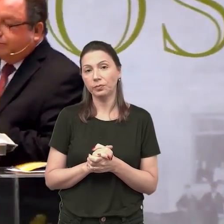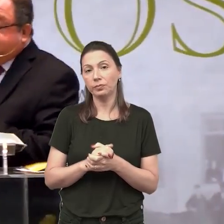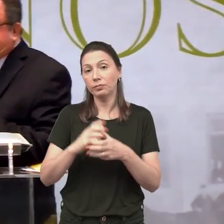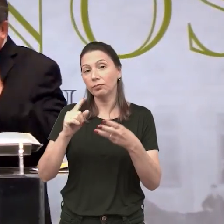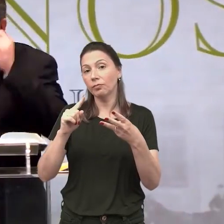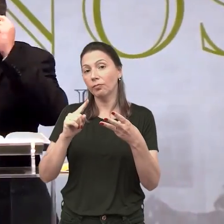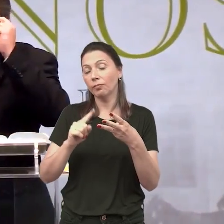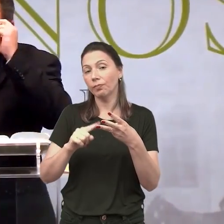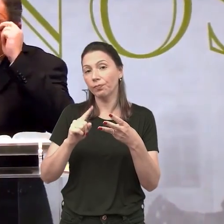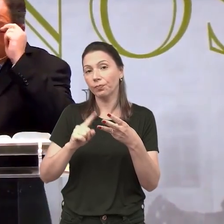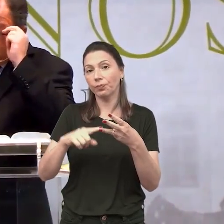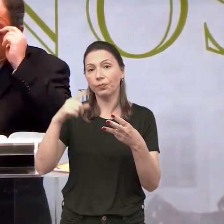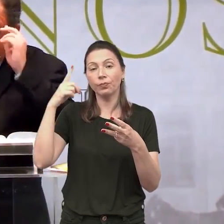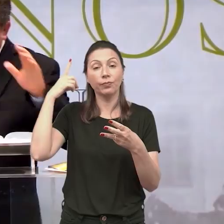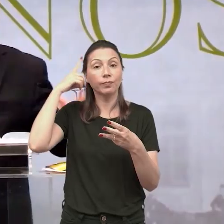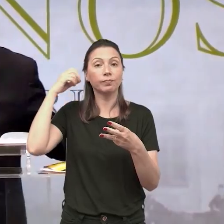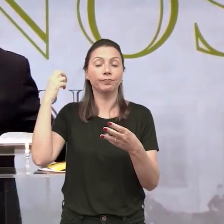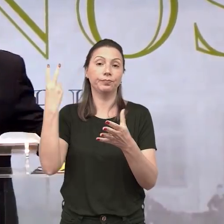Terceiro mito.